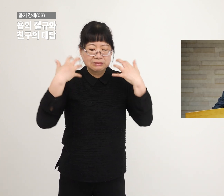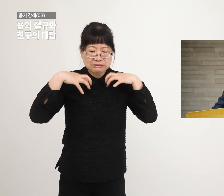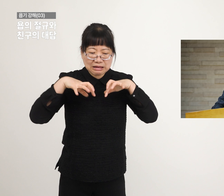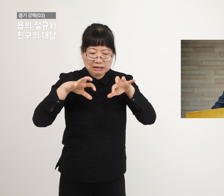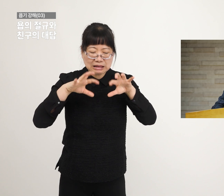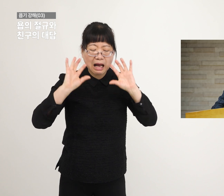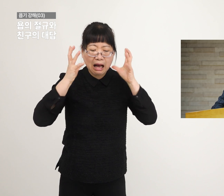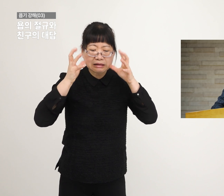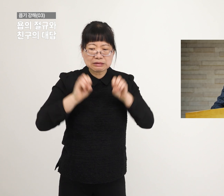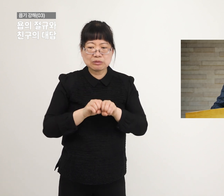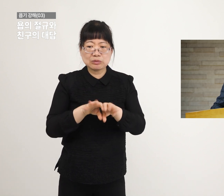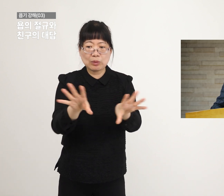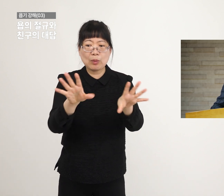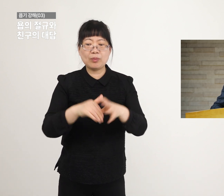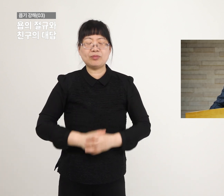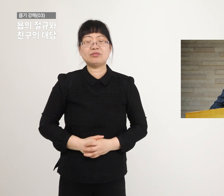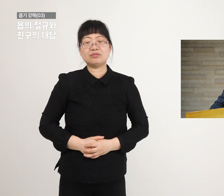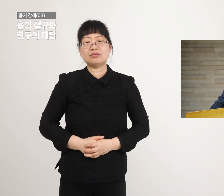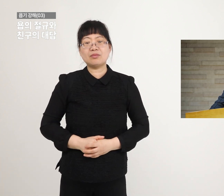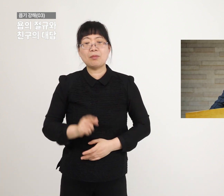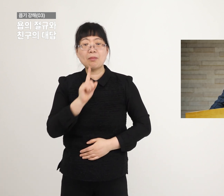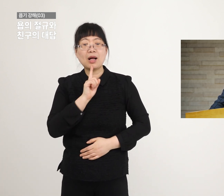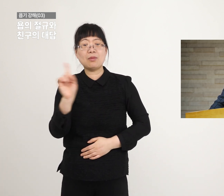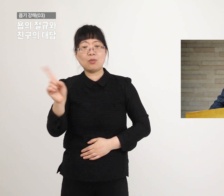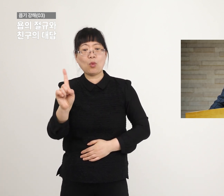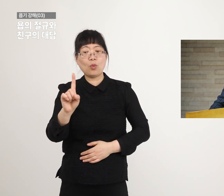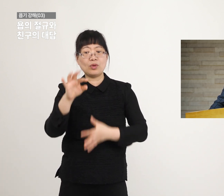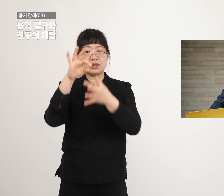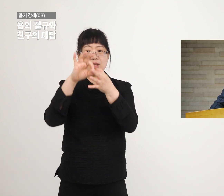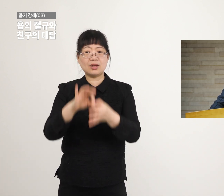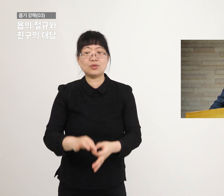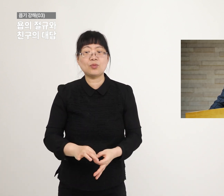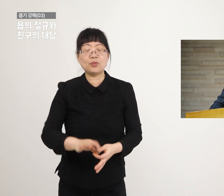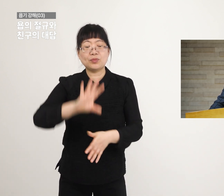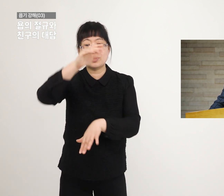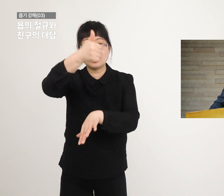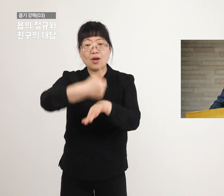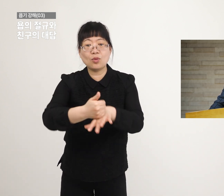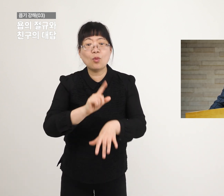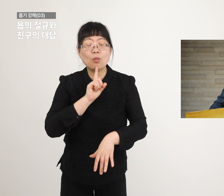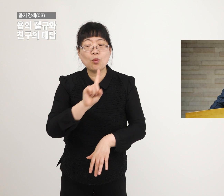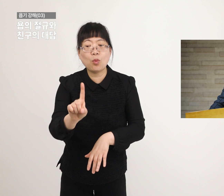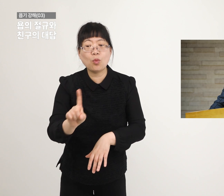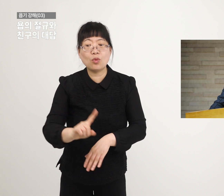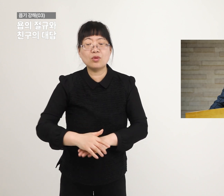흩어지느니라. 네, 이게 무슨 얘기냐면 이어서 이들이 결론을 냅니다.